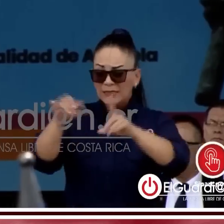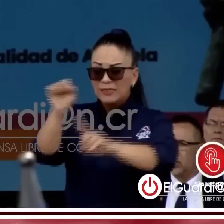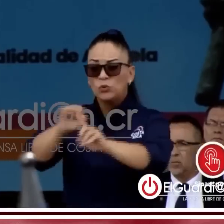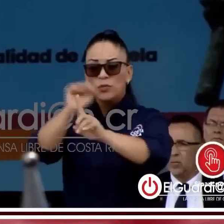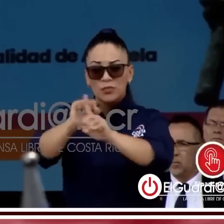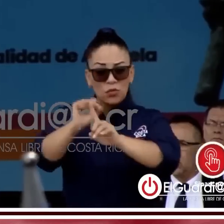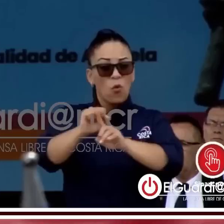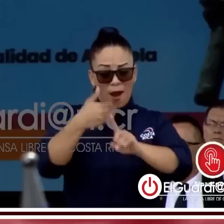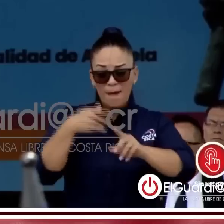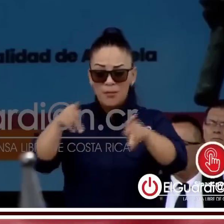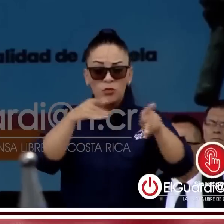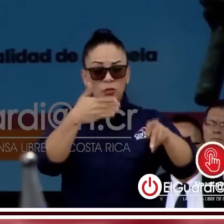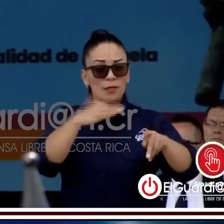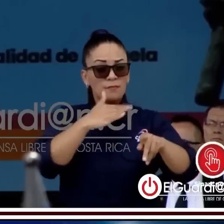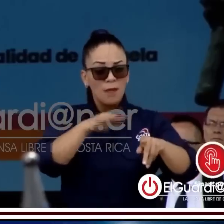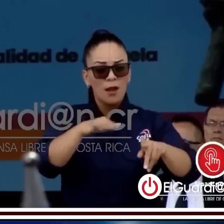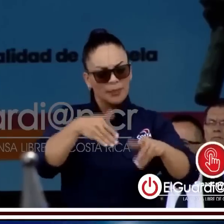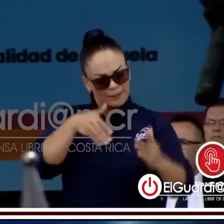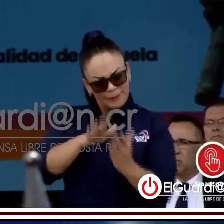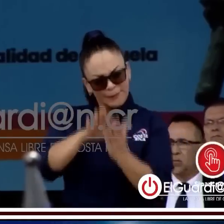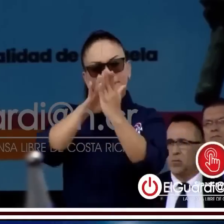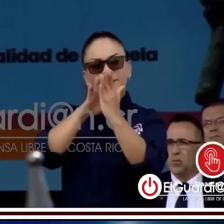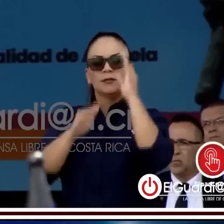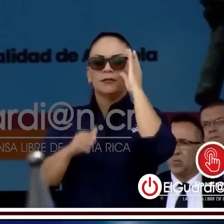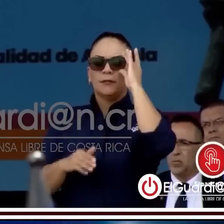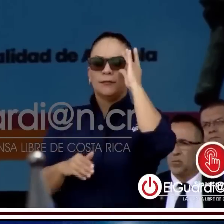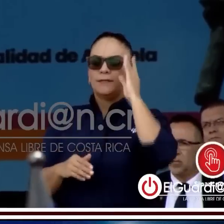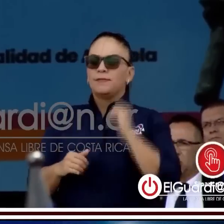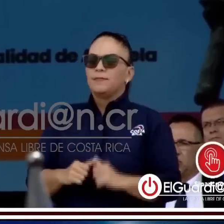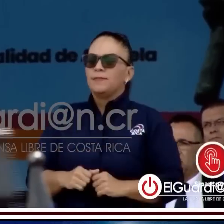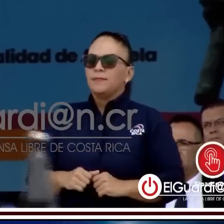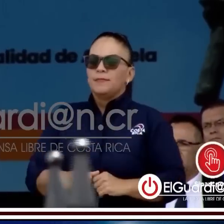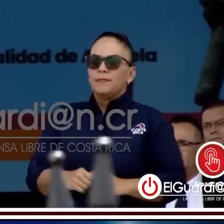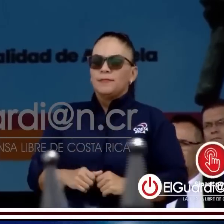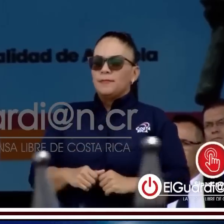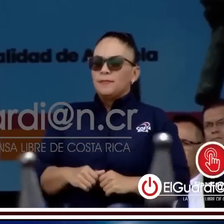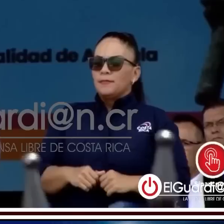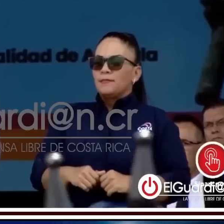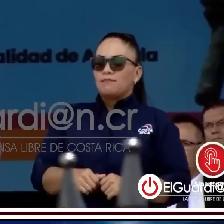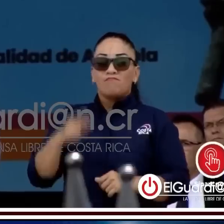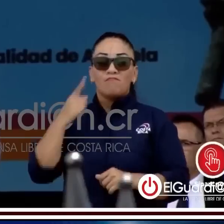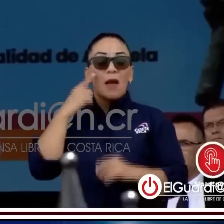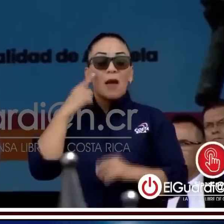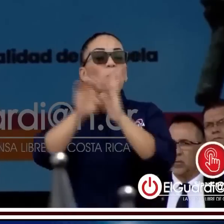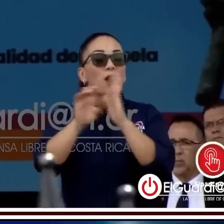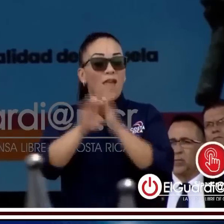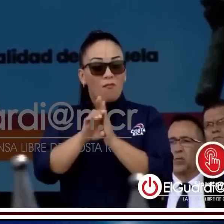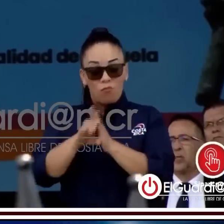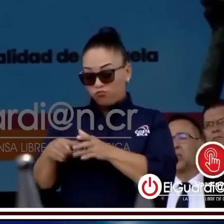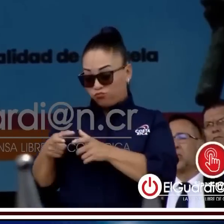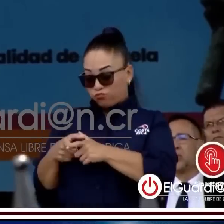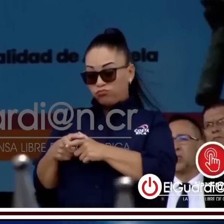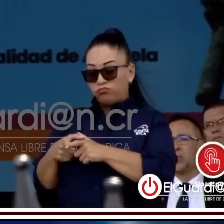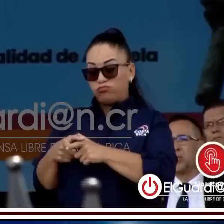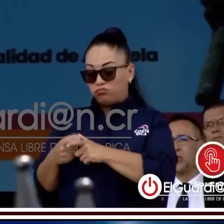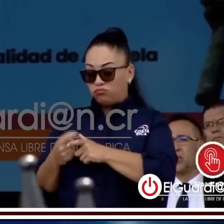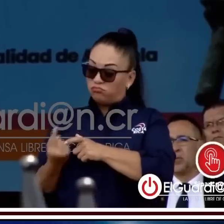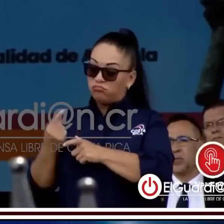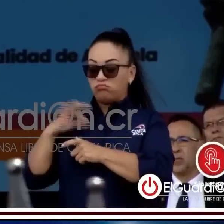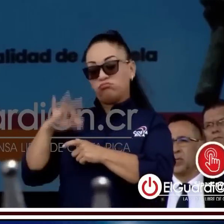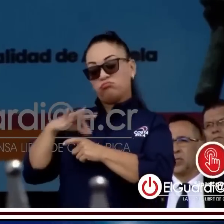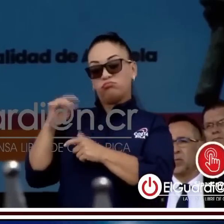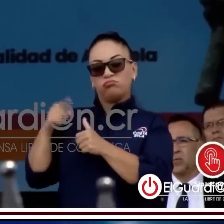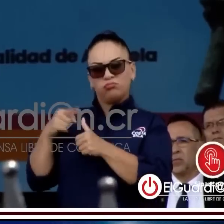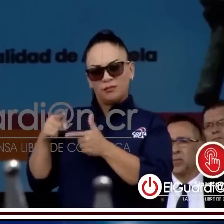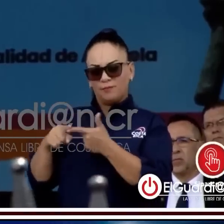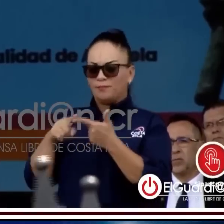todavía filibusteros, el mesón de los monopolios privados, el mesón de